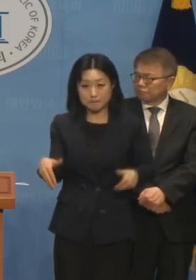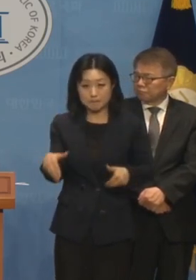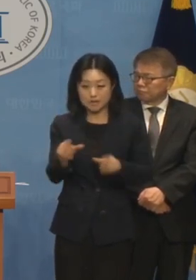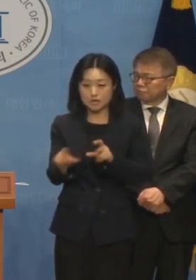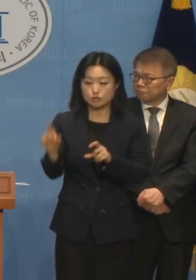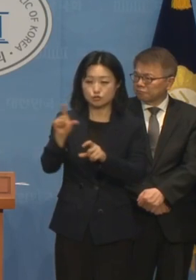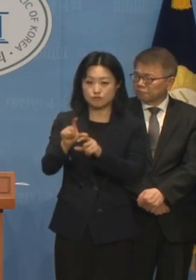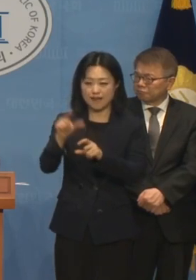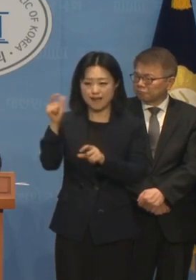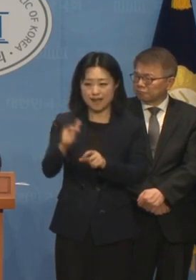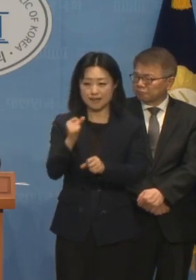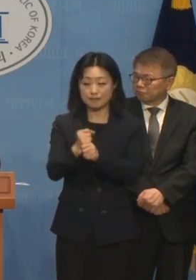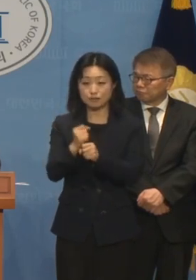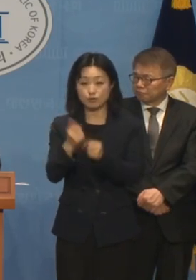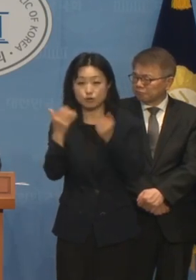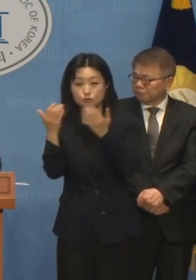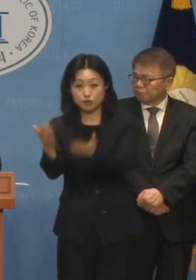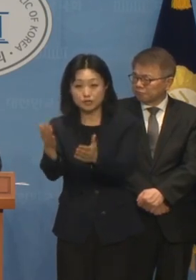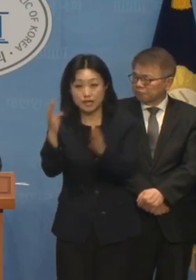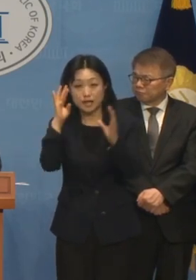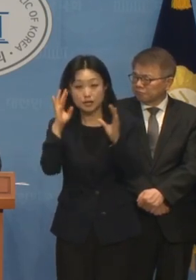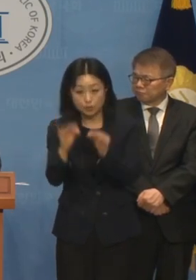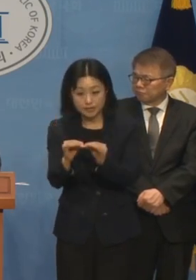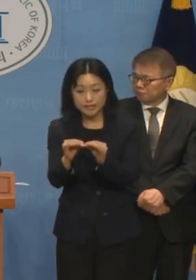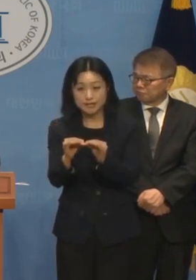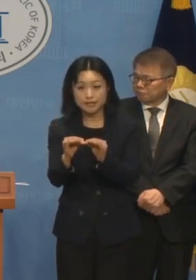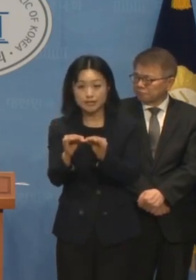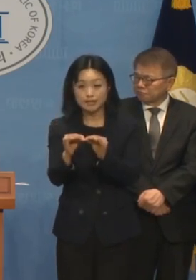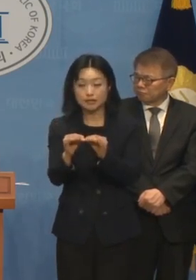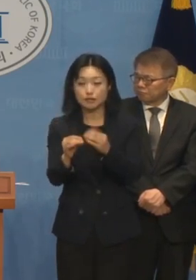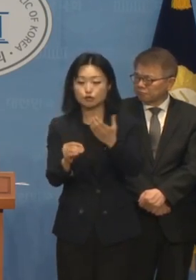강화시켜야 한다. 역시 높은 수치입니다.